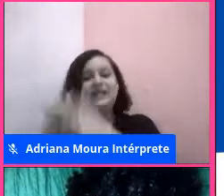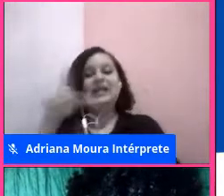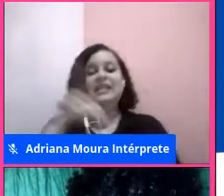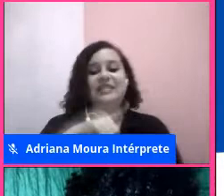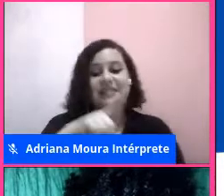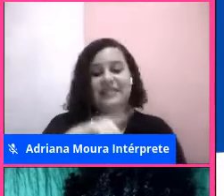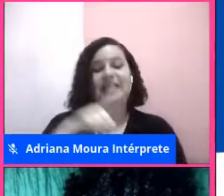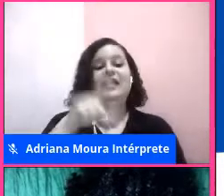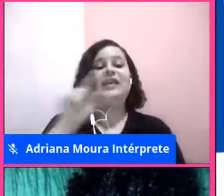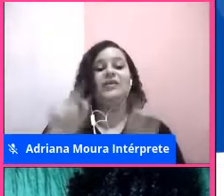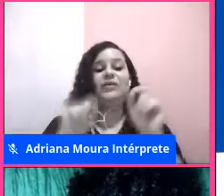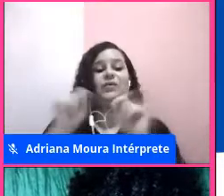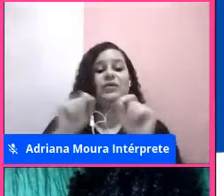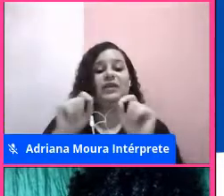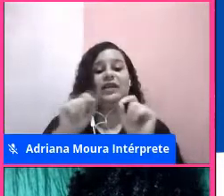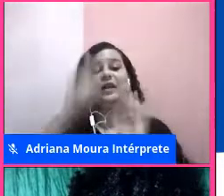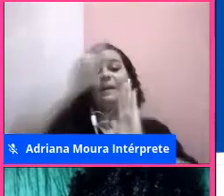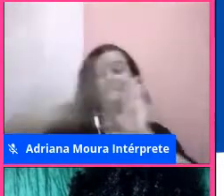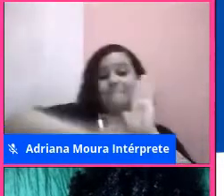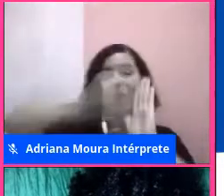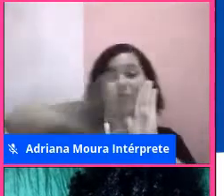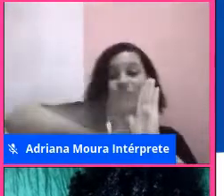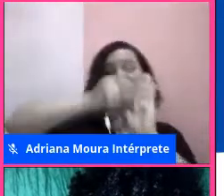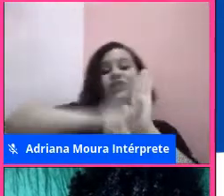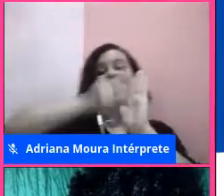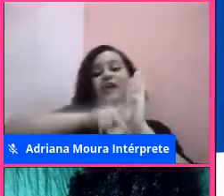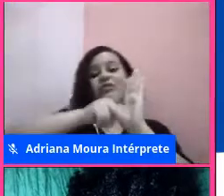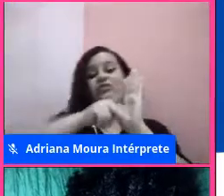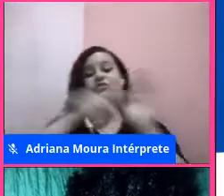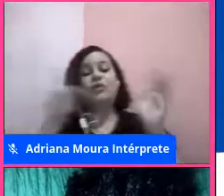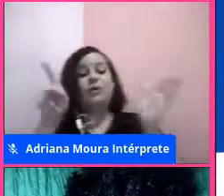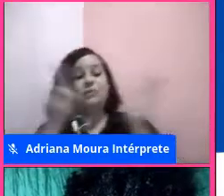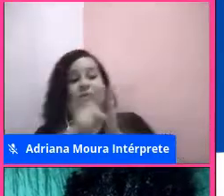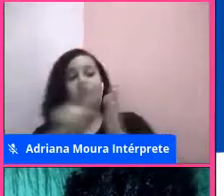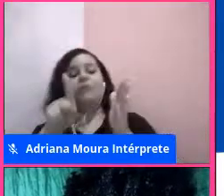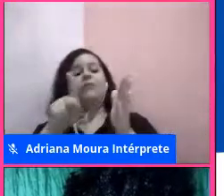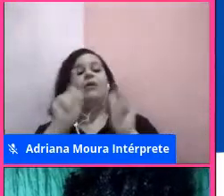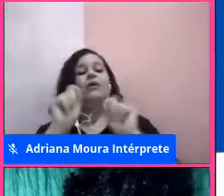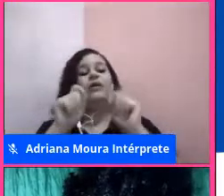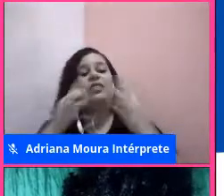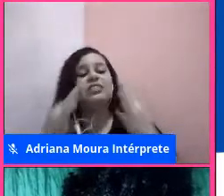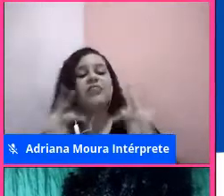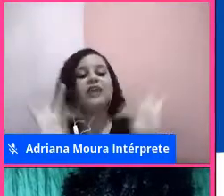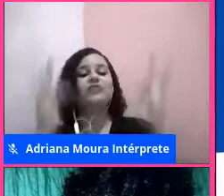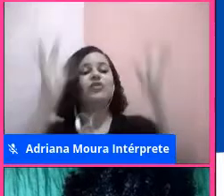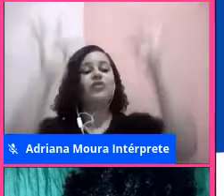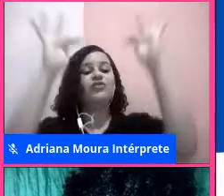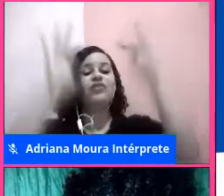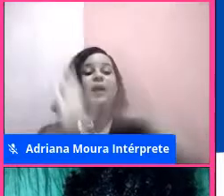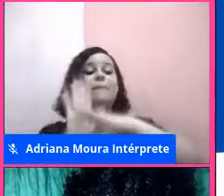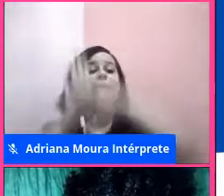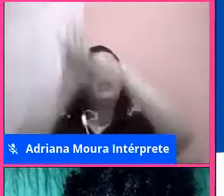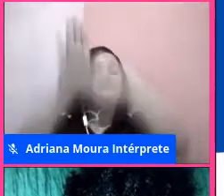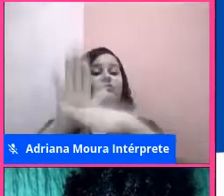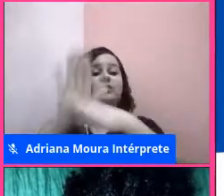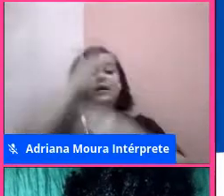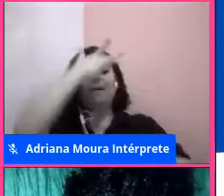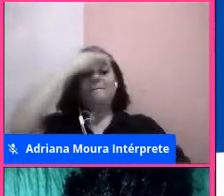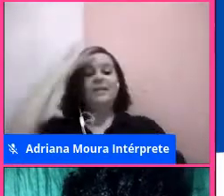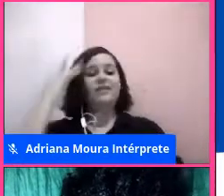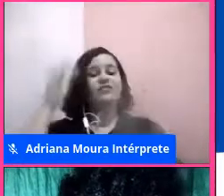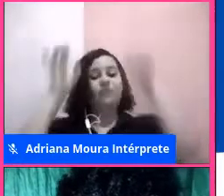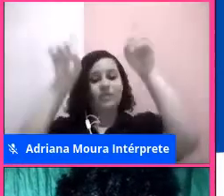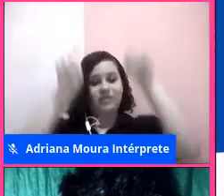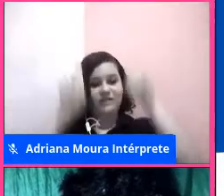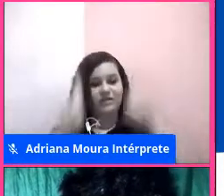os projetos voltados para tecnologia, para autonomia de pessoas com deficiência. E aí, eu gosto sempre